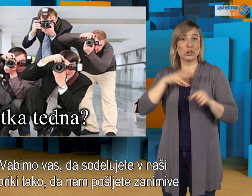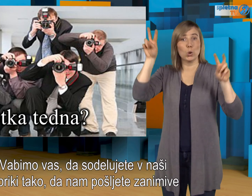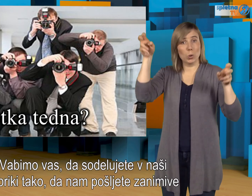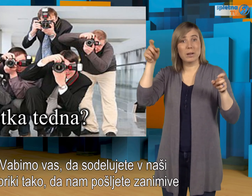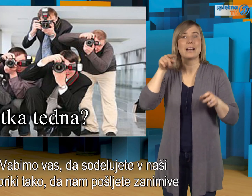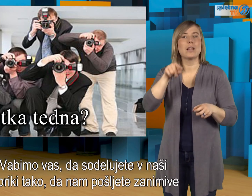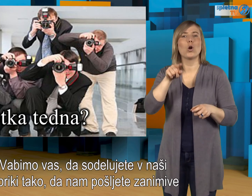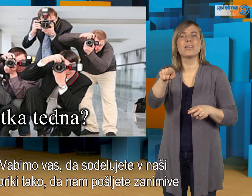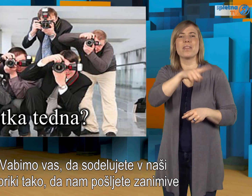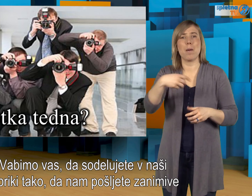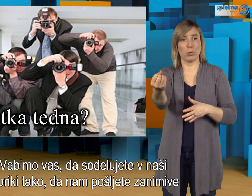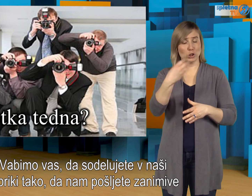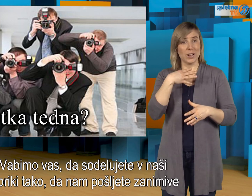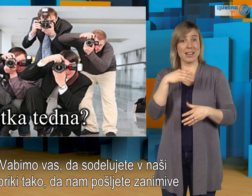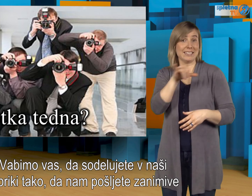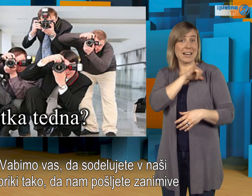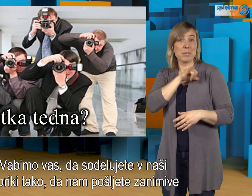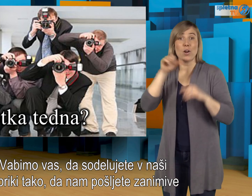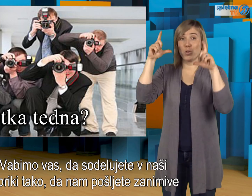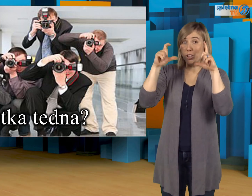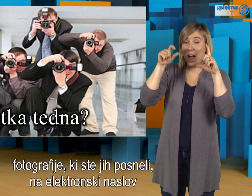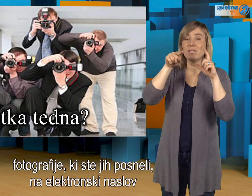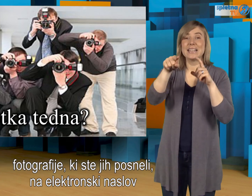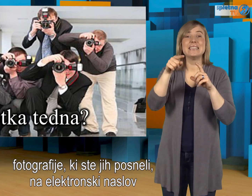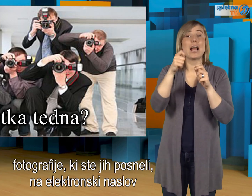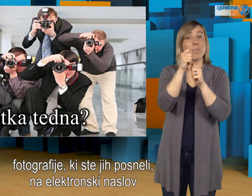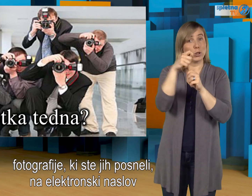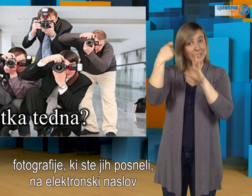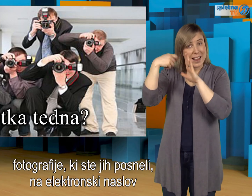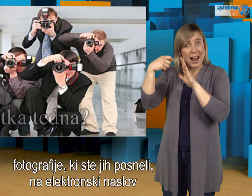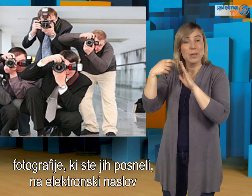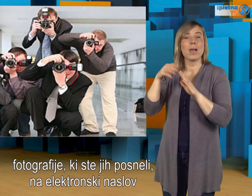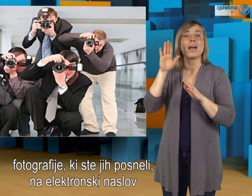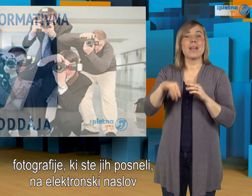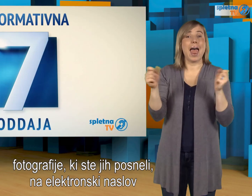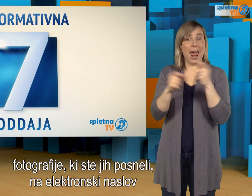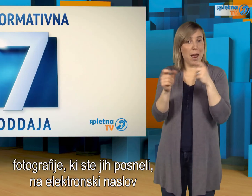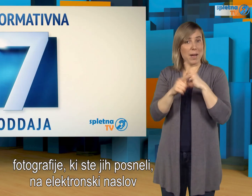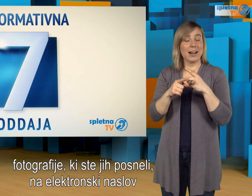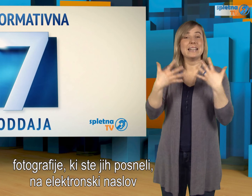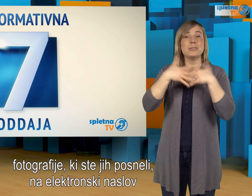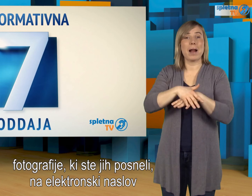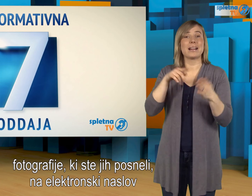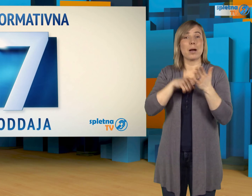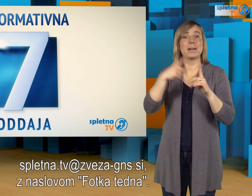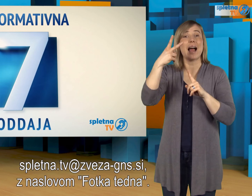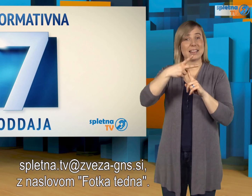naši rubriki, tako da nam pošljete zanimive fotografije, ki ste jih posneli na elektronski naslov